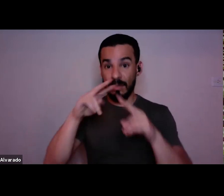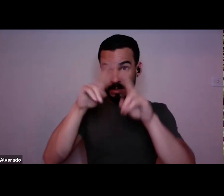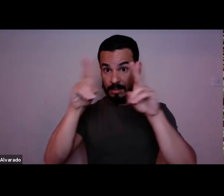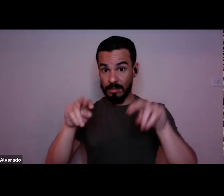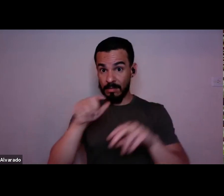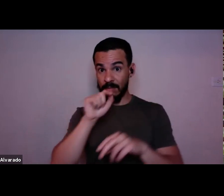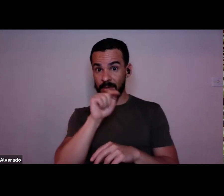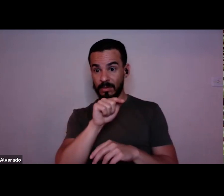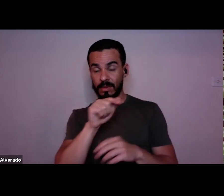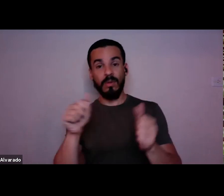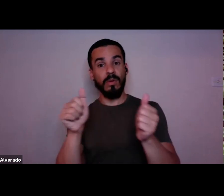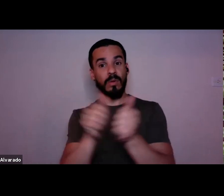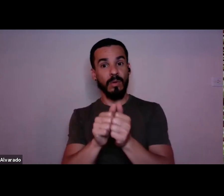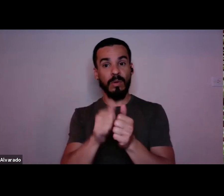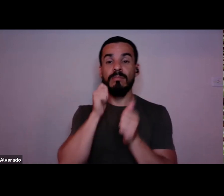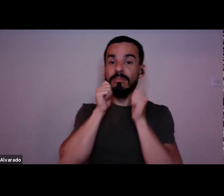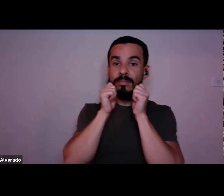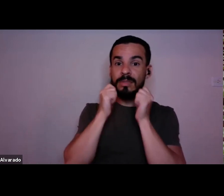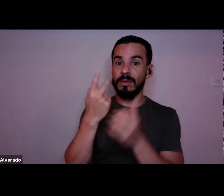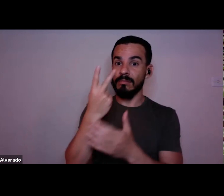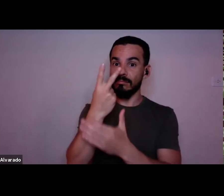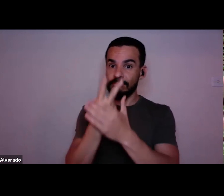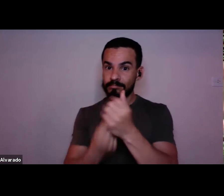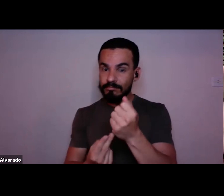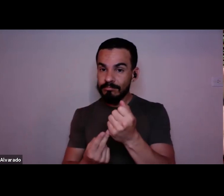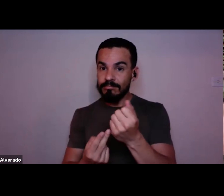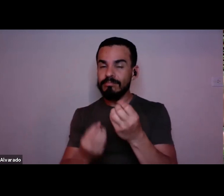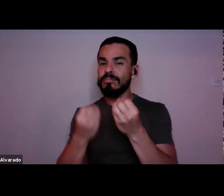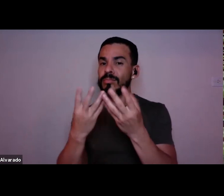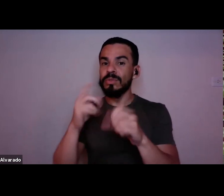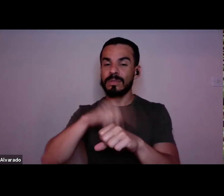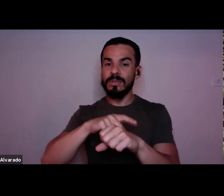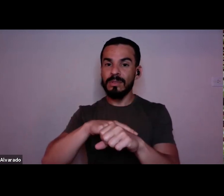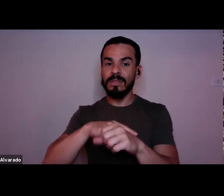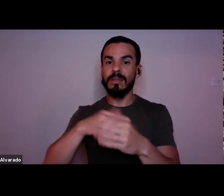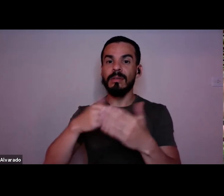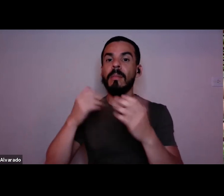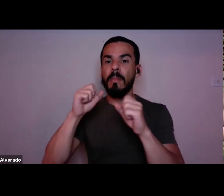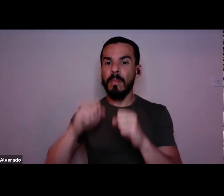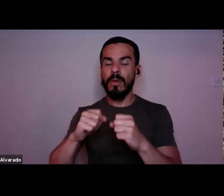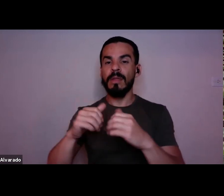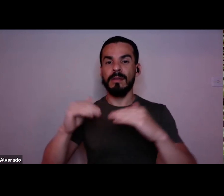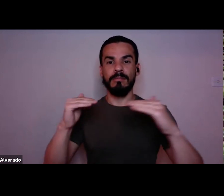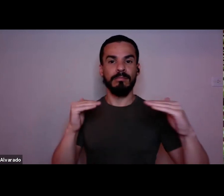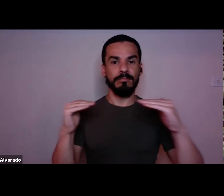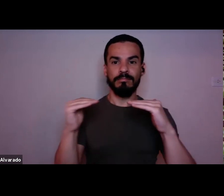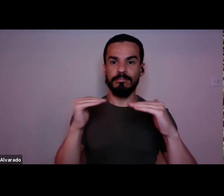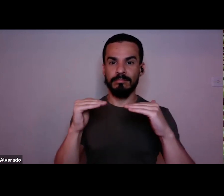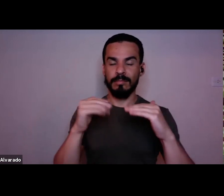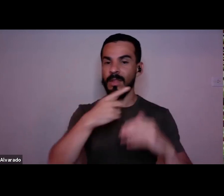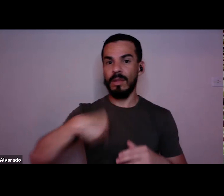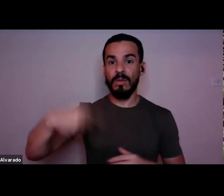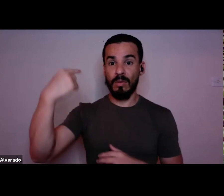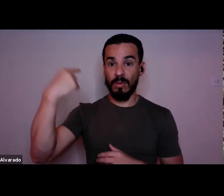junto con la presencialidad probablemente va a tomar mucho tiempo poder estabilizarlo y nos